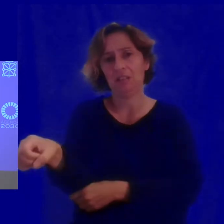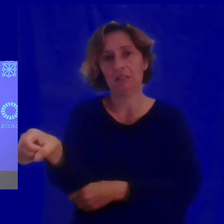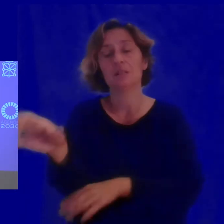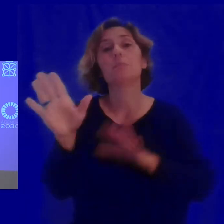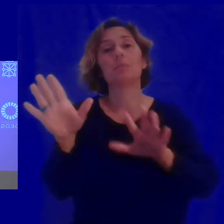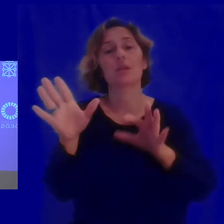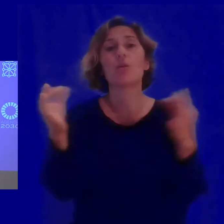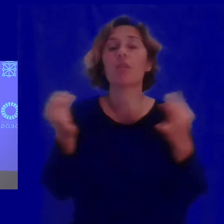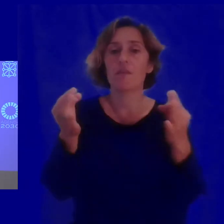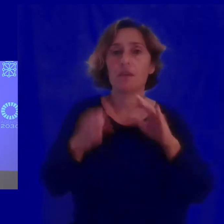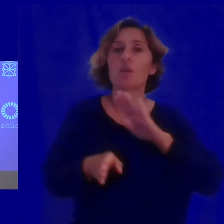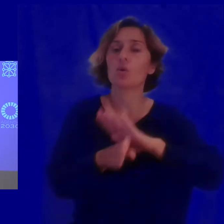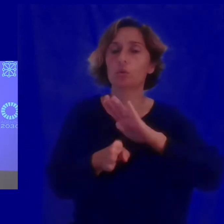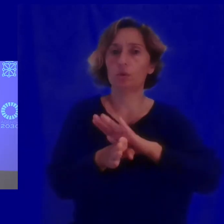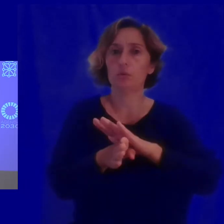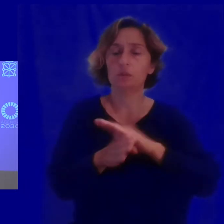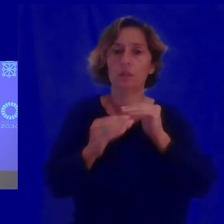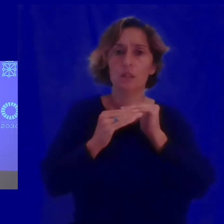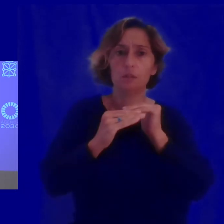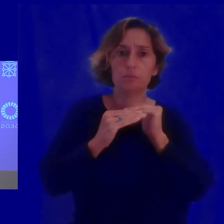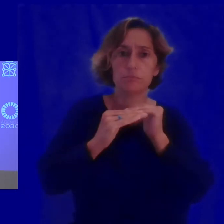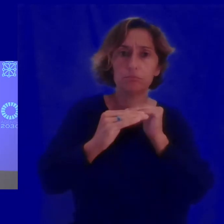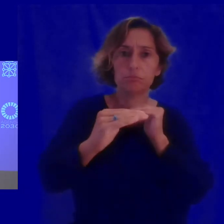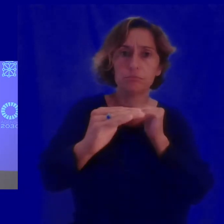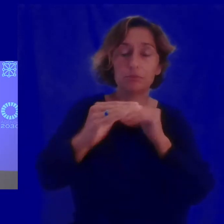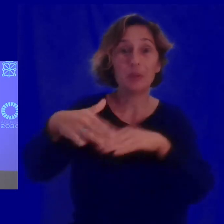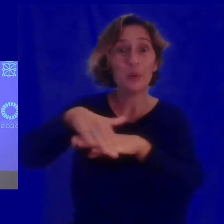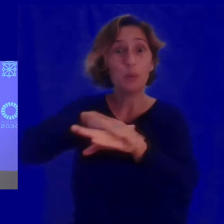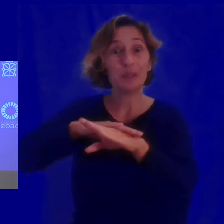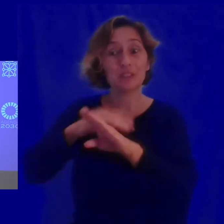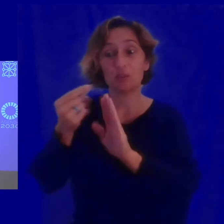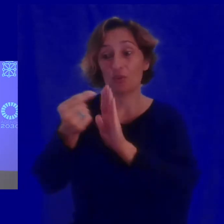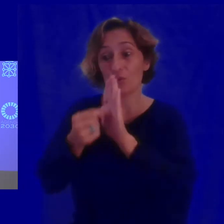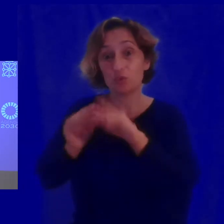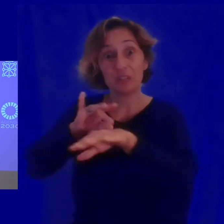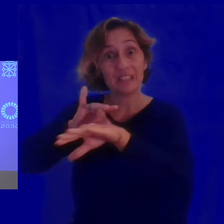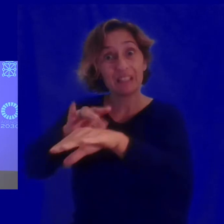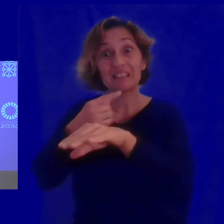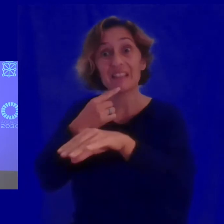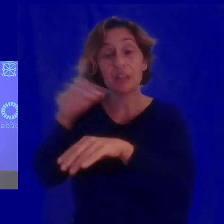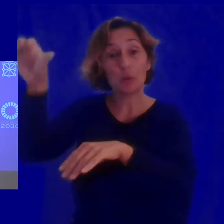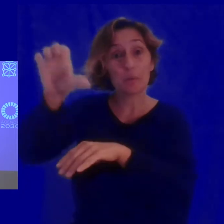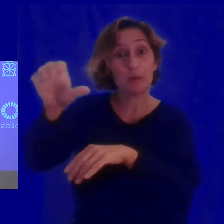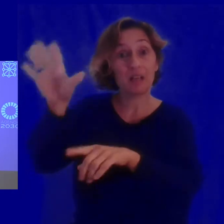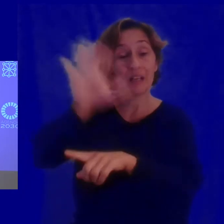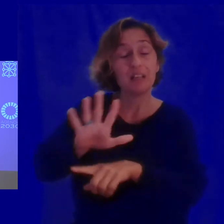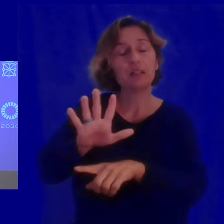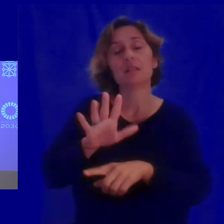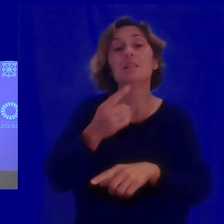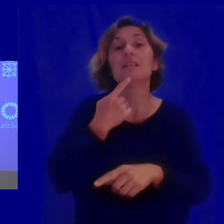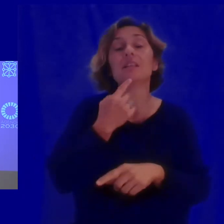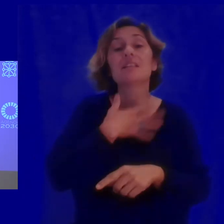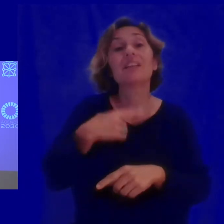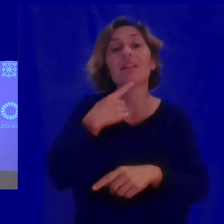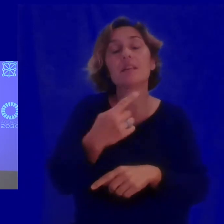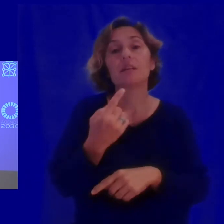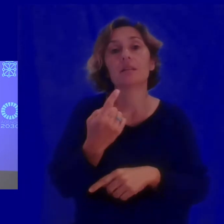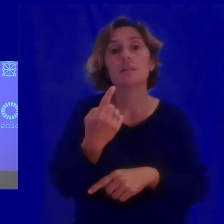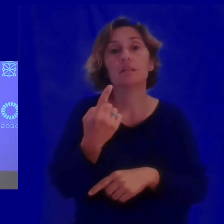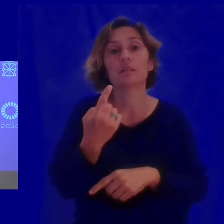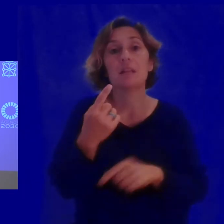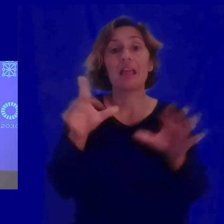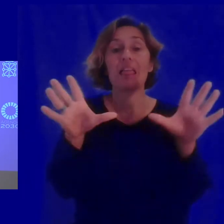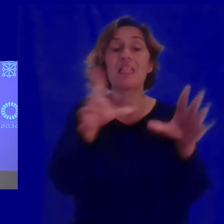tendencia porque están lejos de estos estándares básicos. De hecho, tener más de 250 casos por